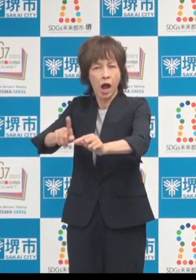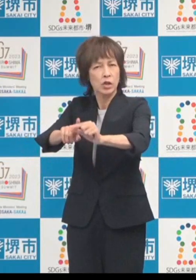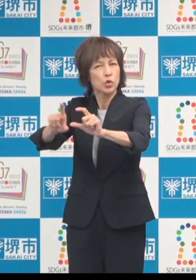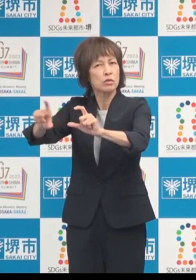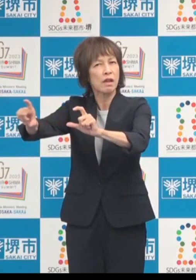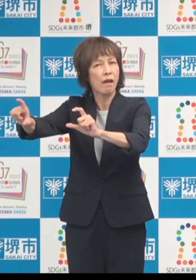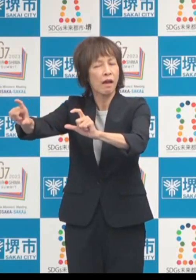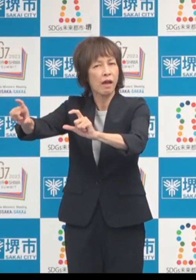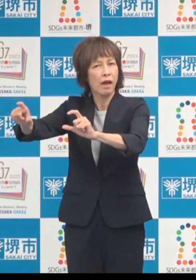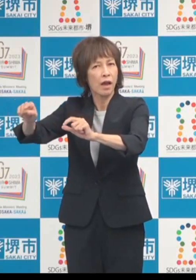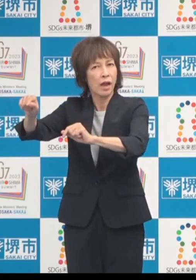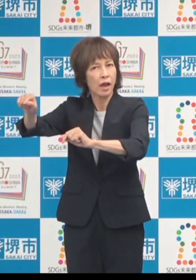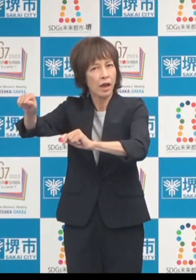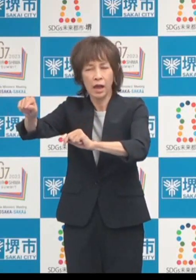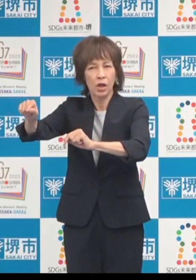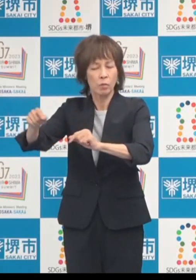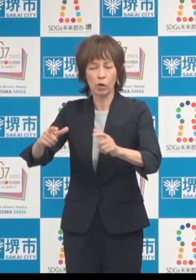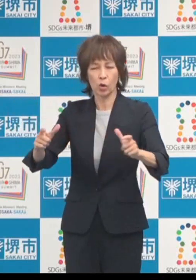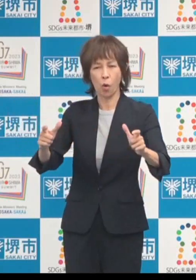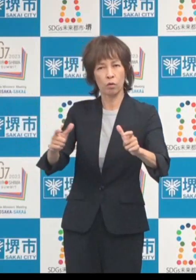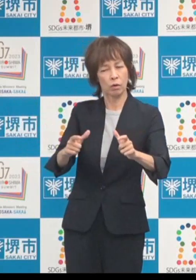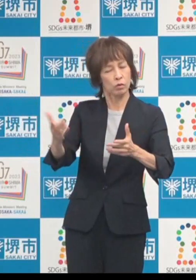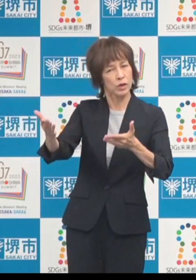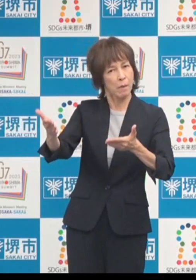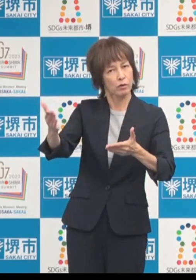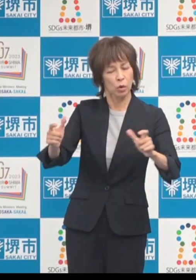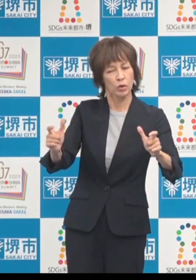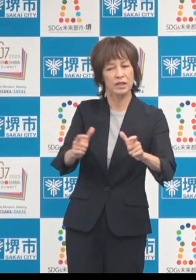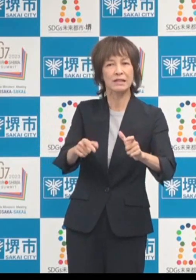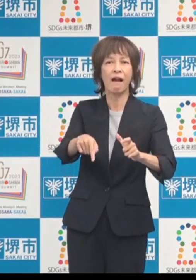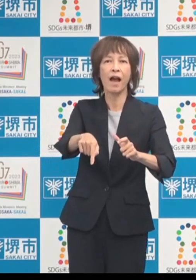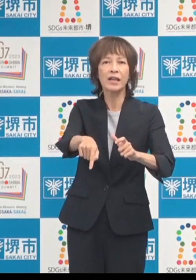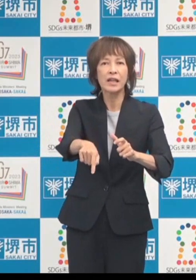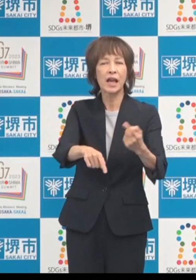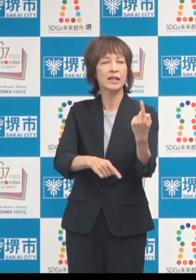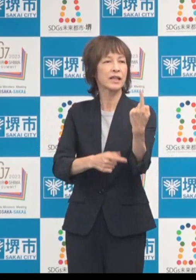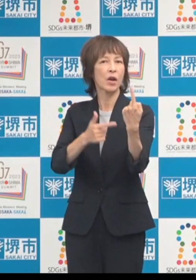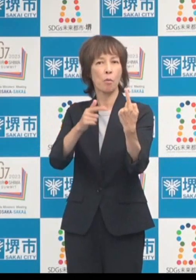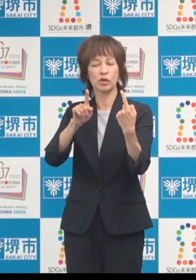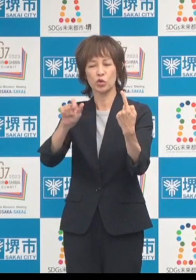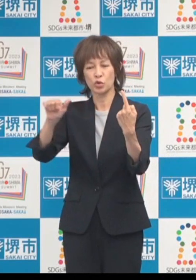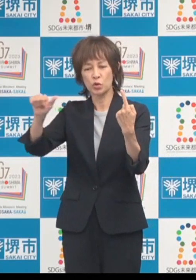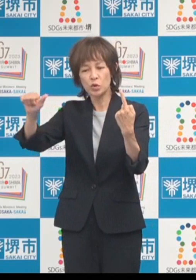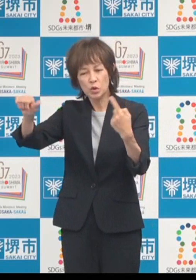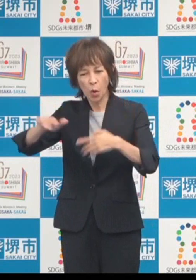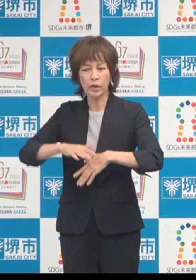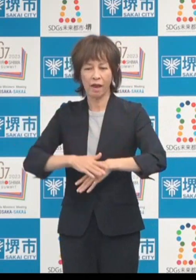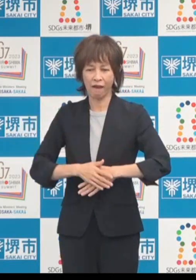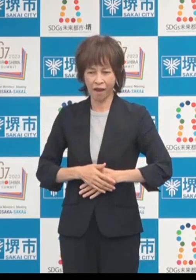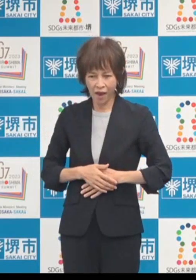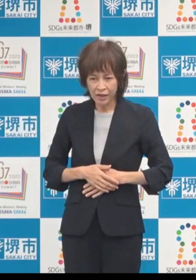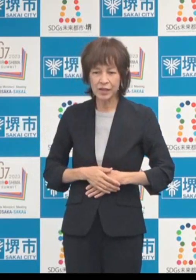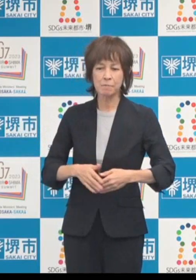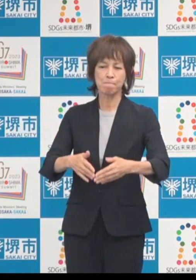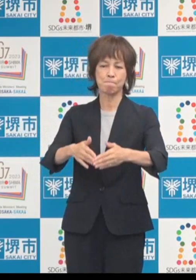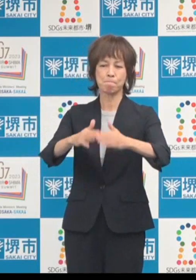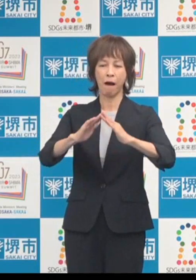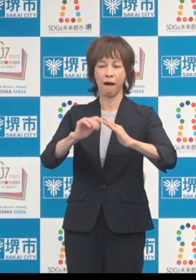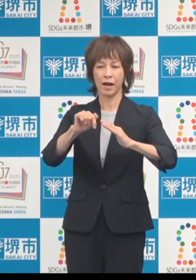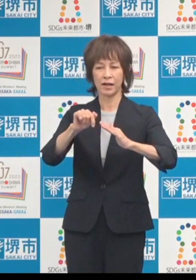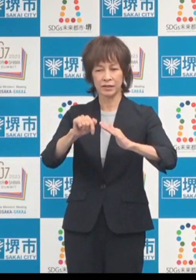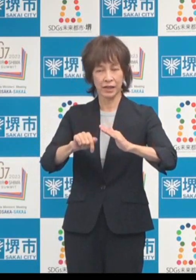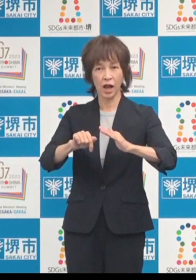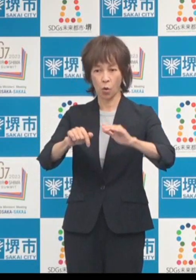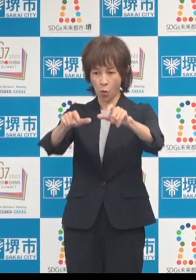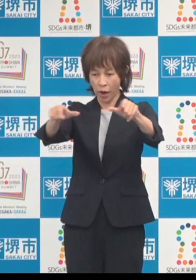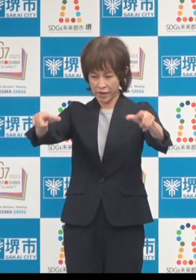し小さなエリアだったとありますが、1615年に現代の町割に基づいて復興されたこの観光